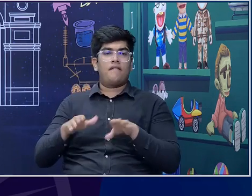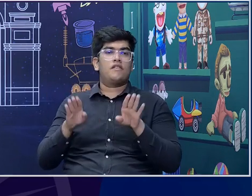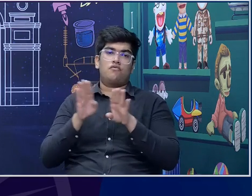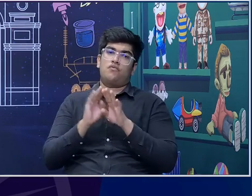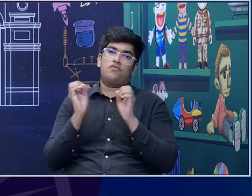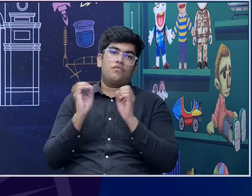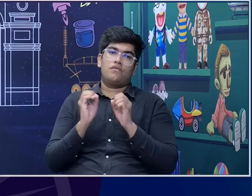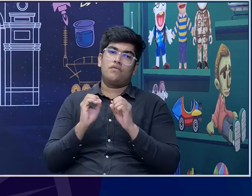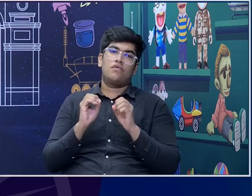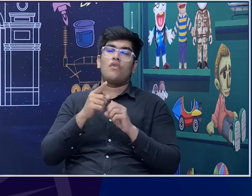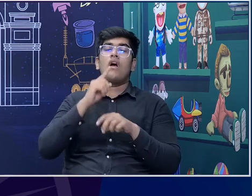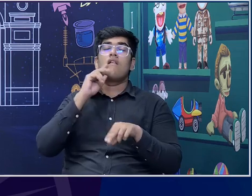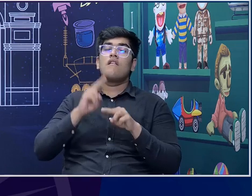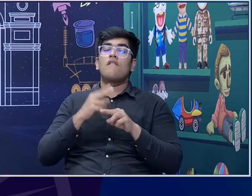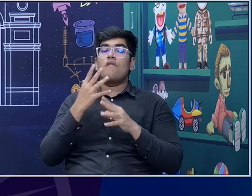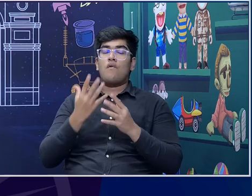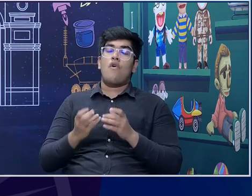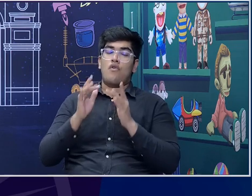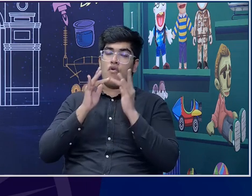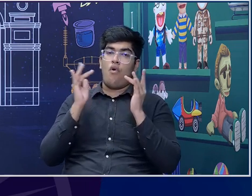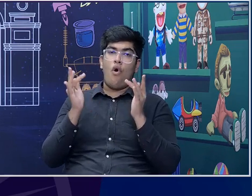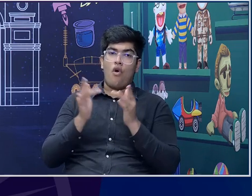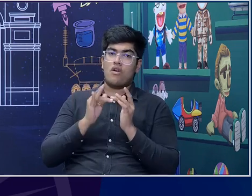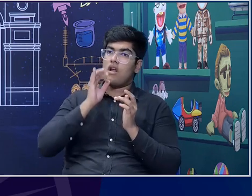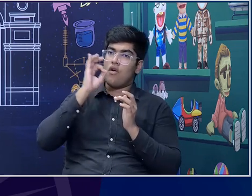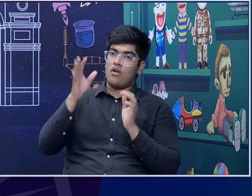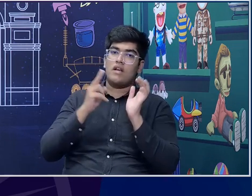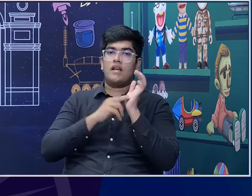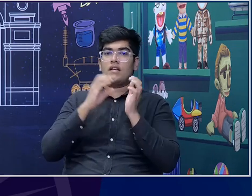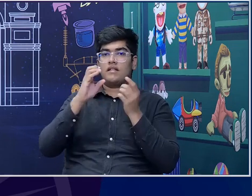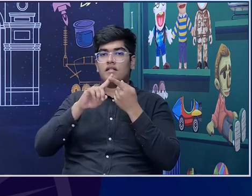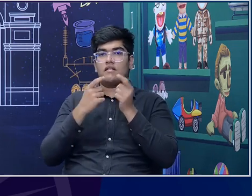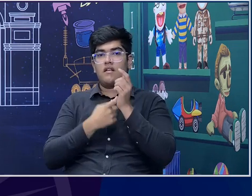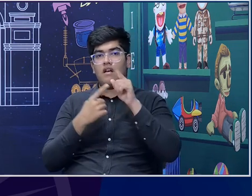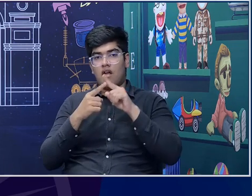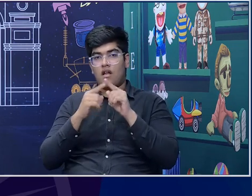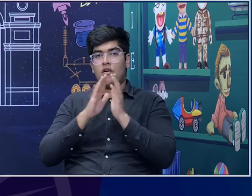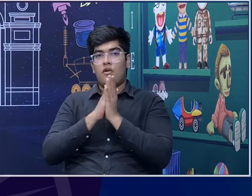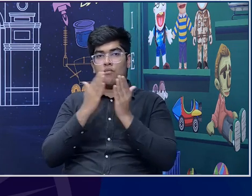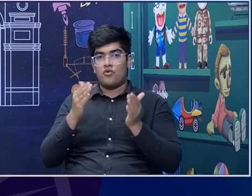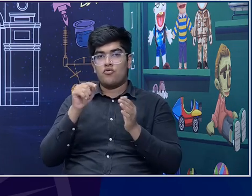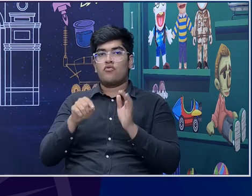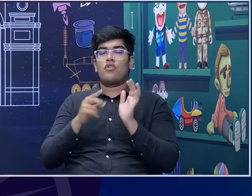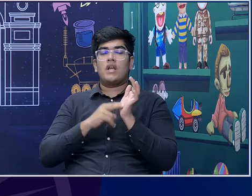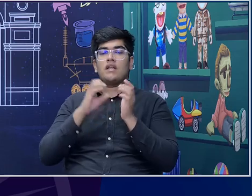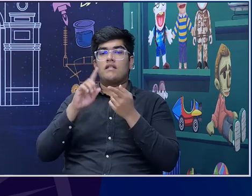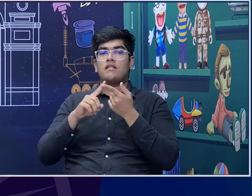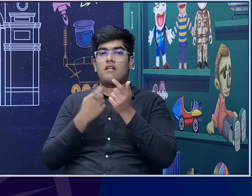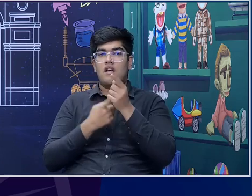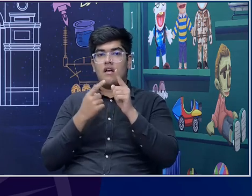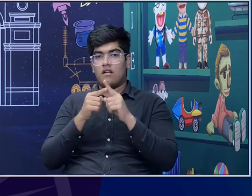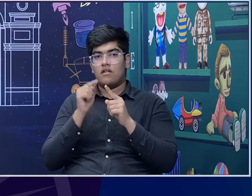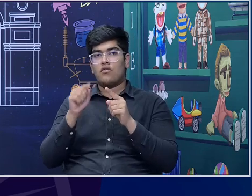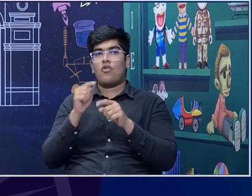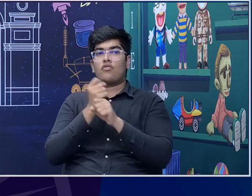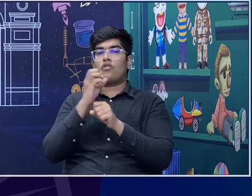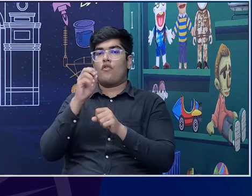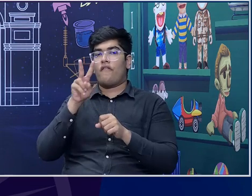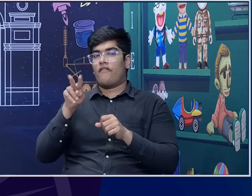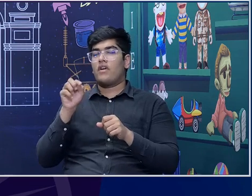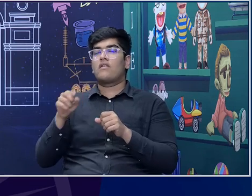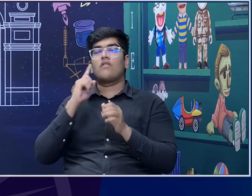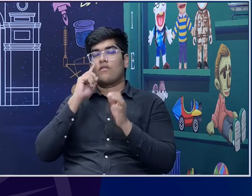तो आप वेबसाइट नोट कीजिए ncrtbooks.ncrt.gov.in पर जाकर इन बुक्स को उनलाइन ओर्डर